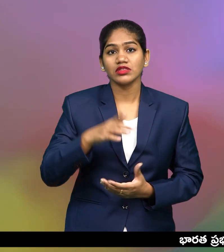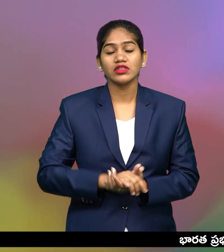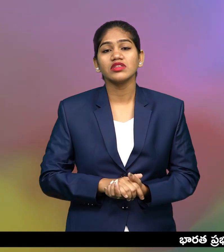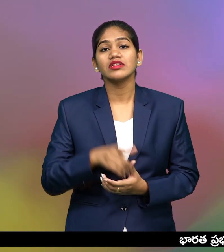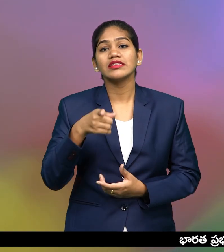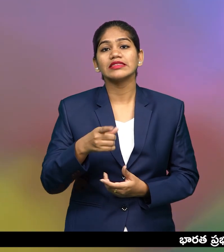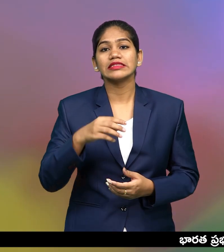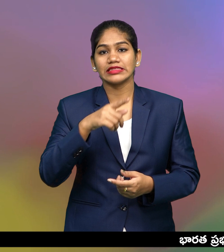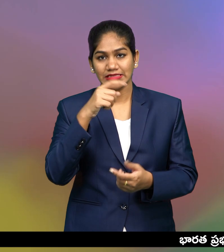ప్రభుత్వంచే స్థాపించబడింది.